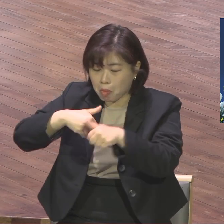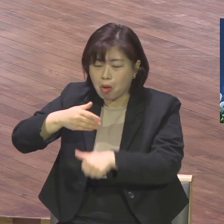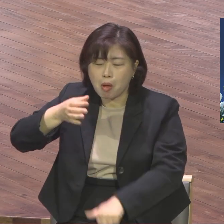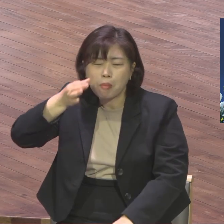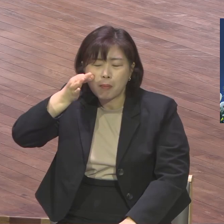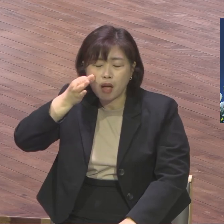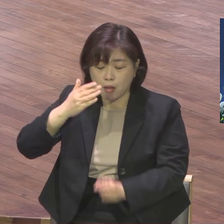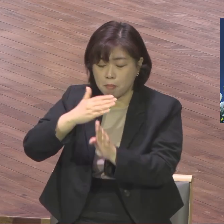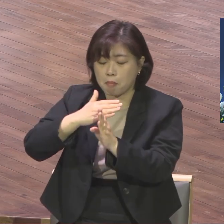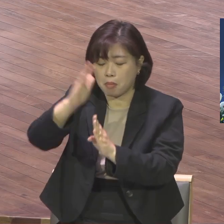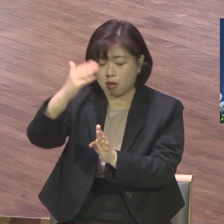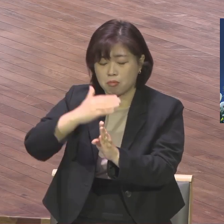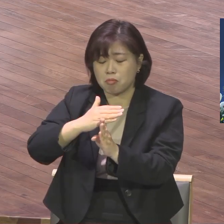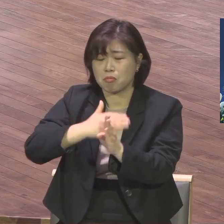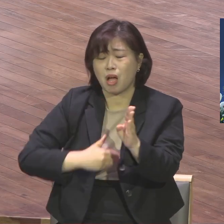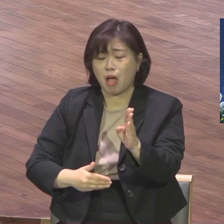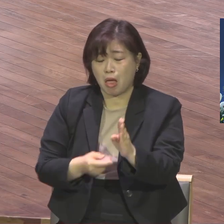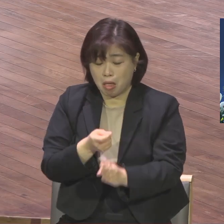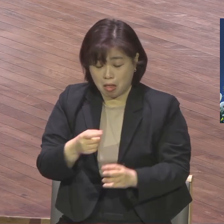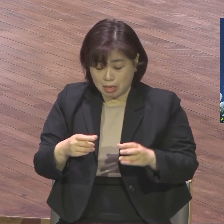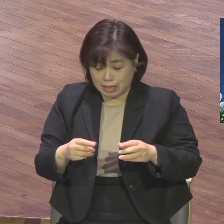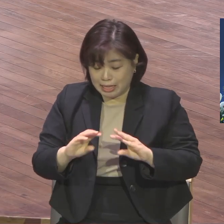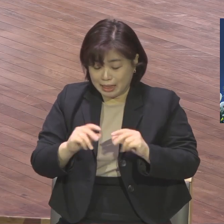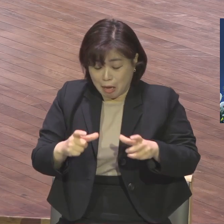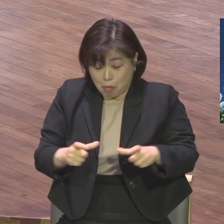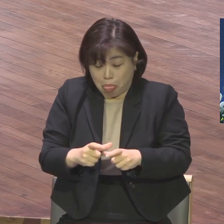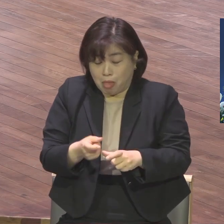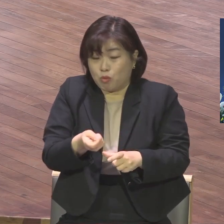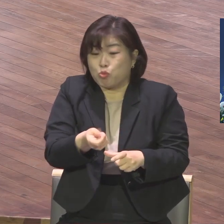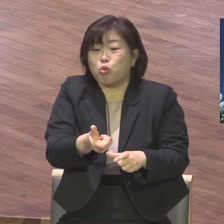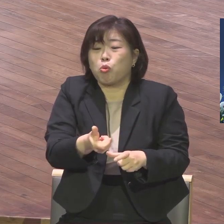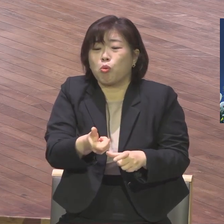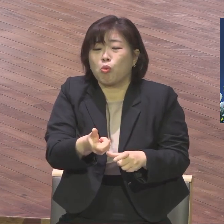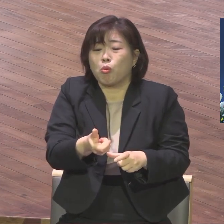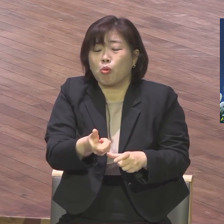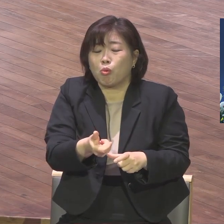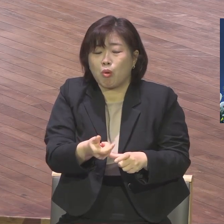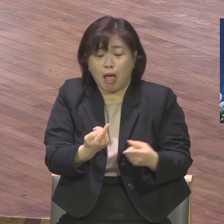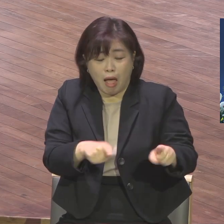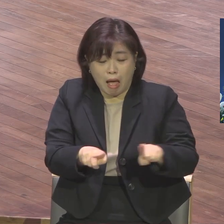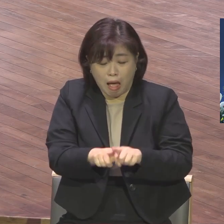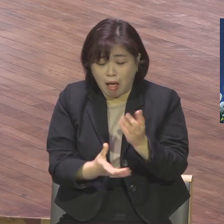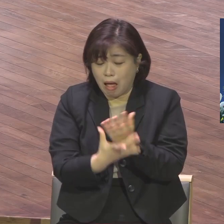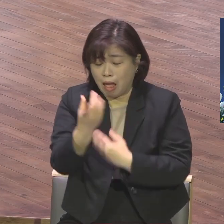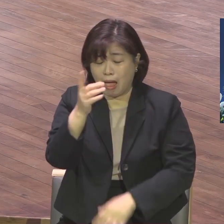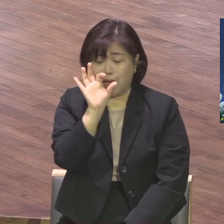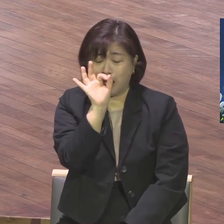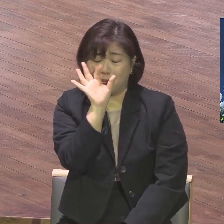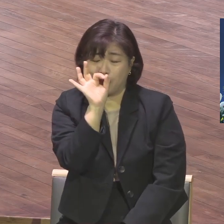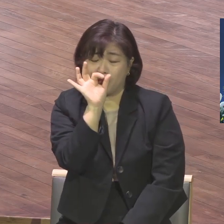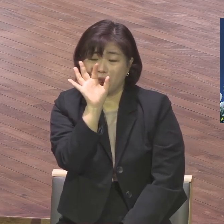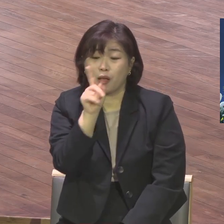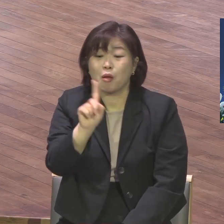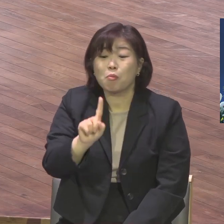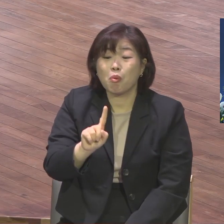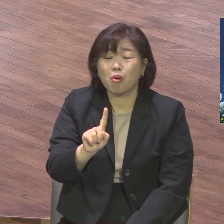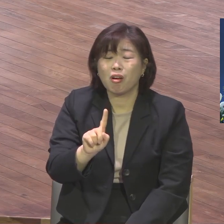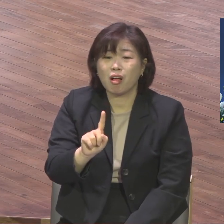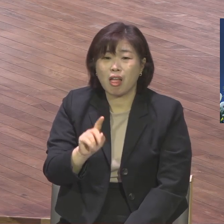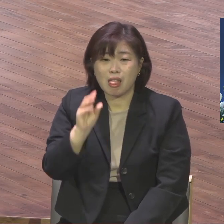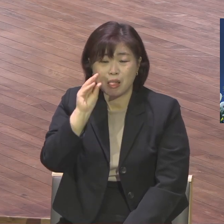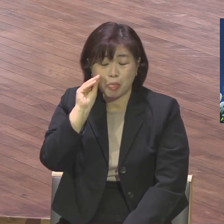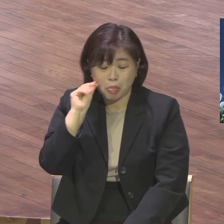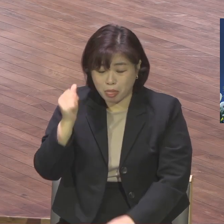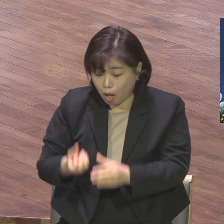질투 그냥 절대 하나 되지 못하는 민족성에다가 기름 한 방울 납니까? 여기